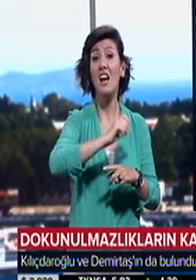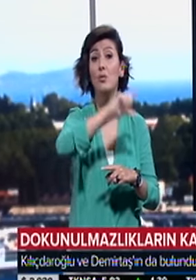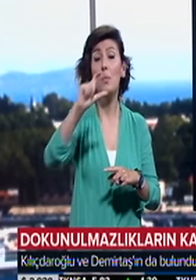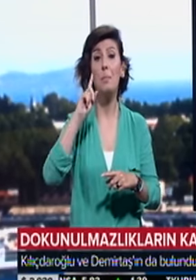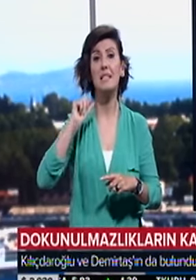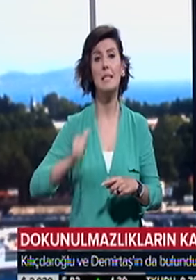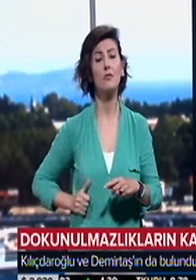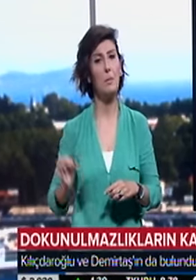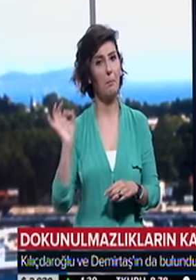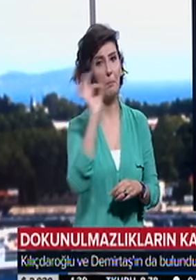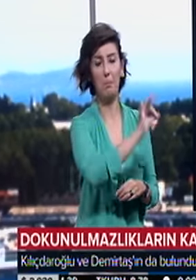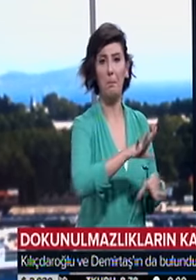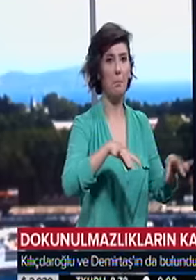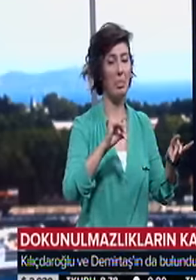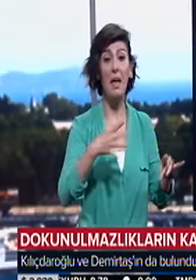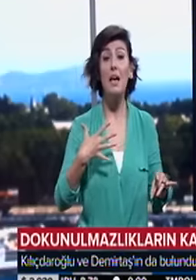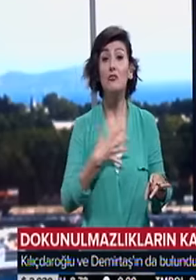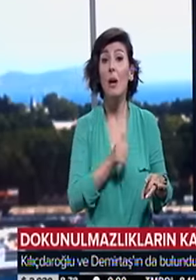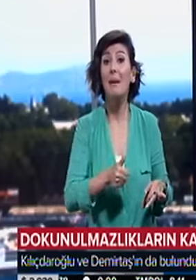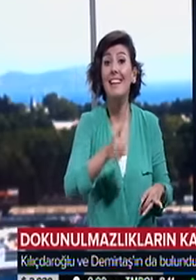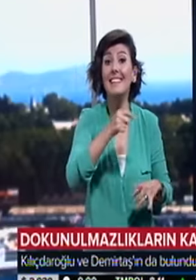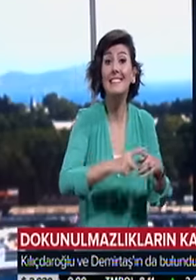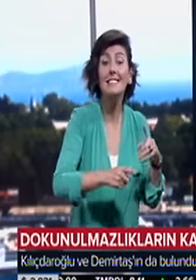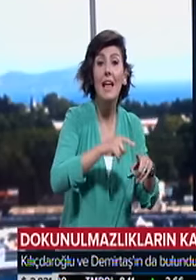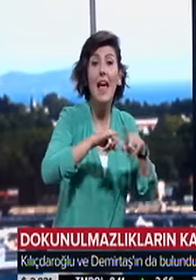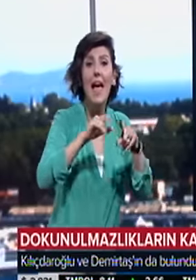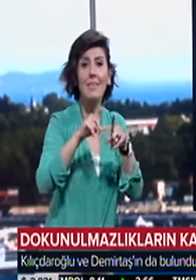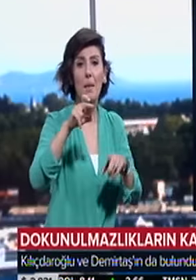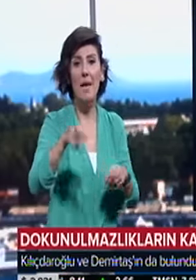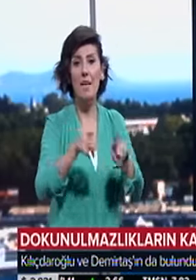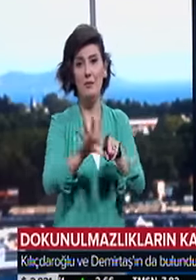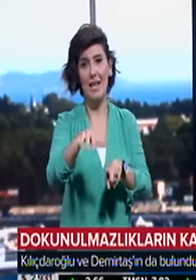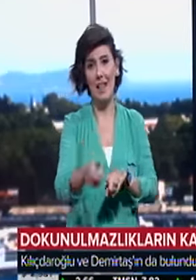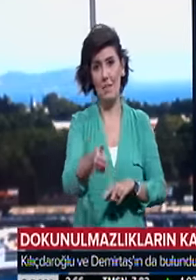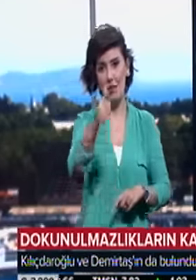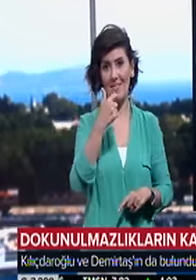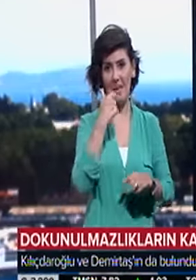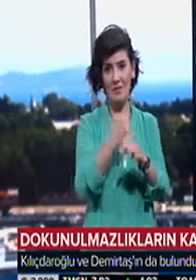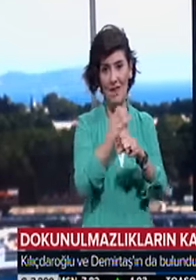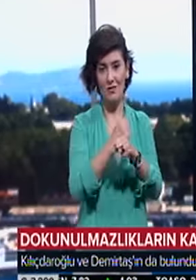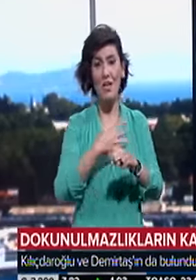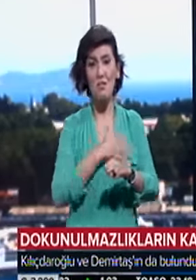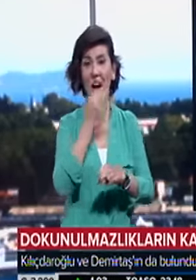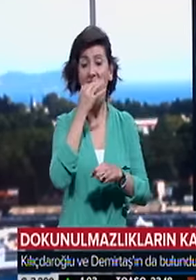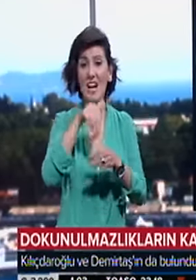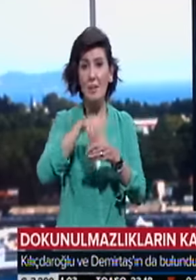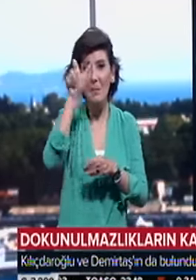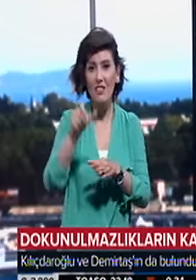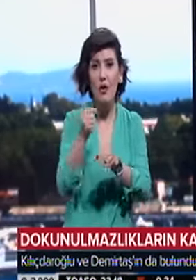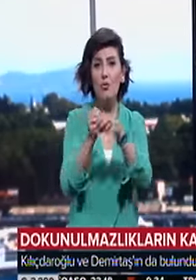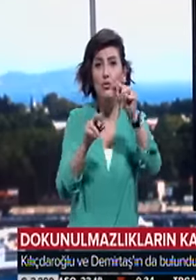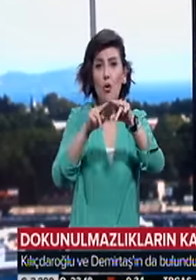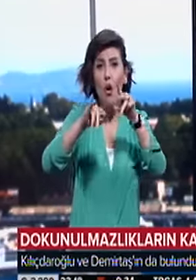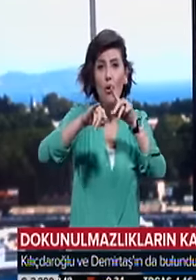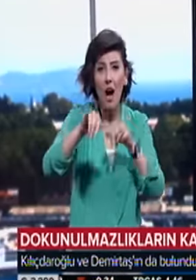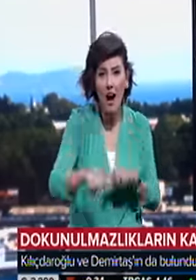Cumhuriyet Başsavcılığına ulaştı. CHP lideri Kılıçdaroğlu, HDP Eş Genel Başkanı Demirtaş ve CHP Ankara Milletvekili